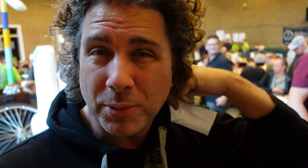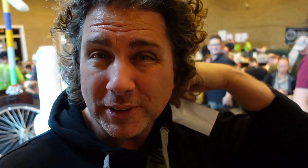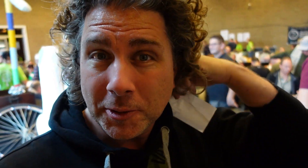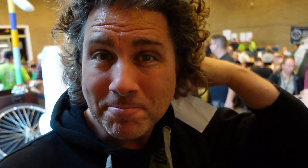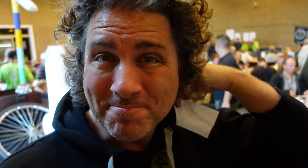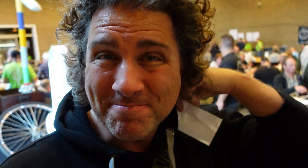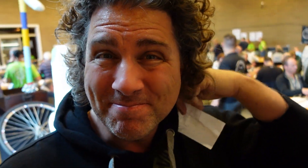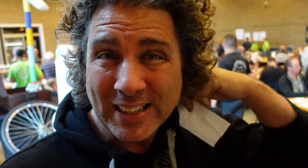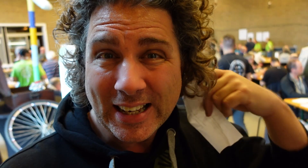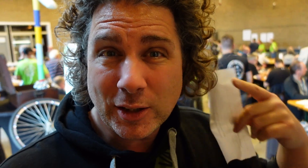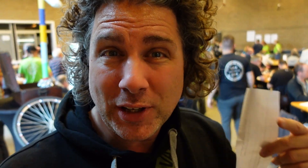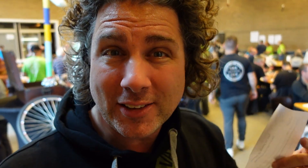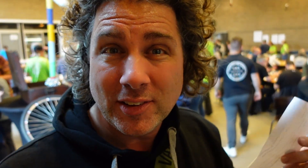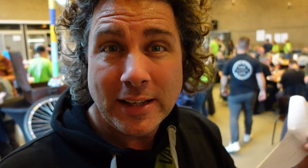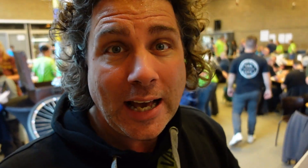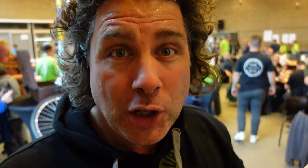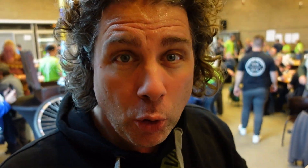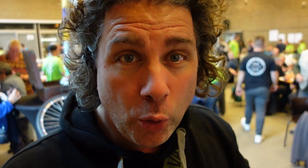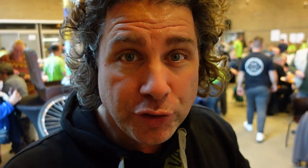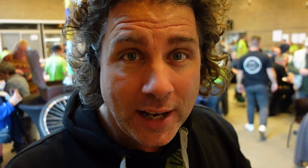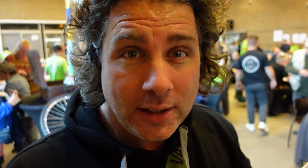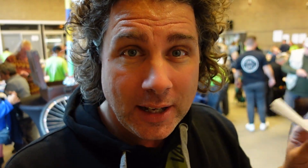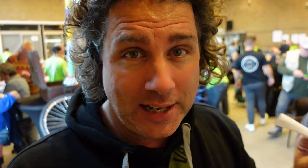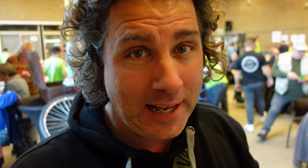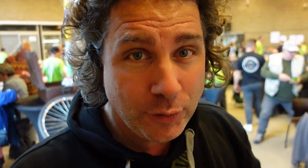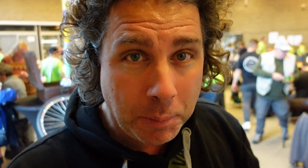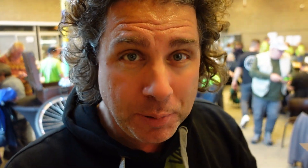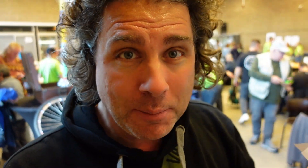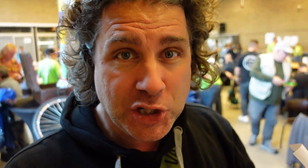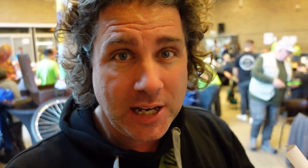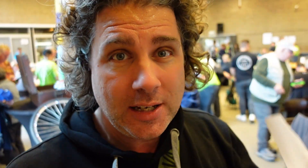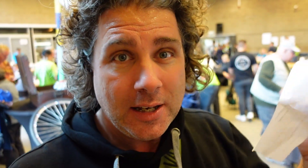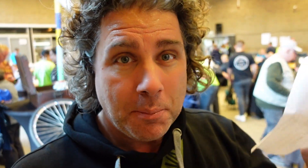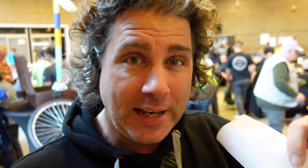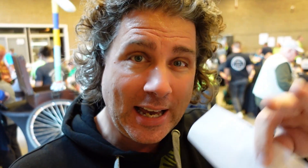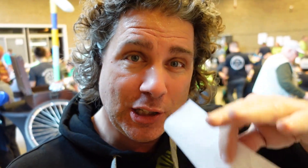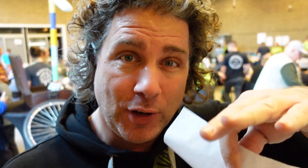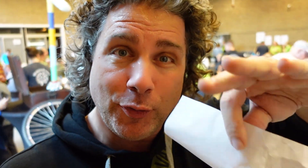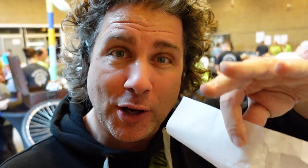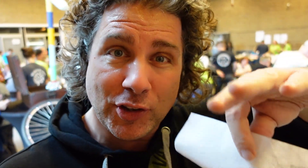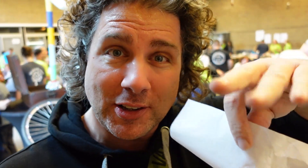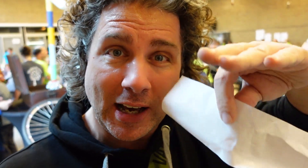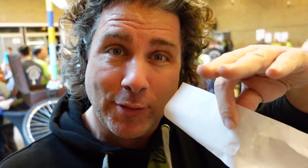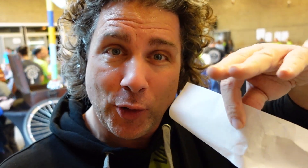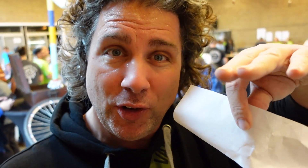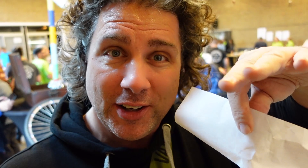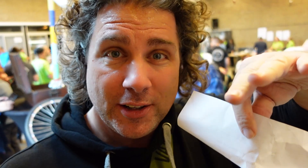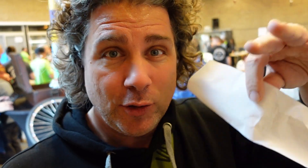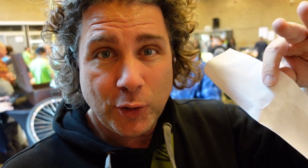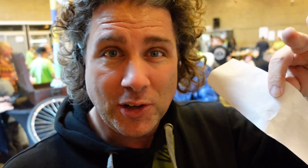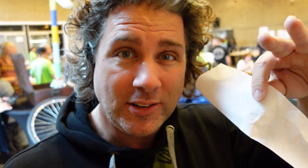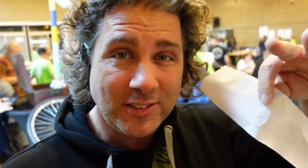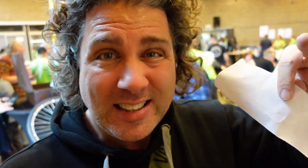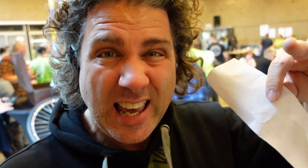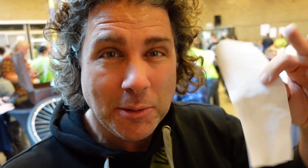verderop hm het gewicht Hij zal hol zijn Hij lijkt van papier maché Maar ja hij zit wel vast aan de tafel dus